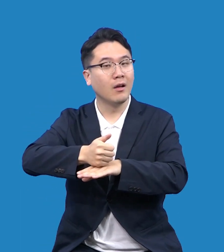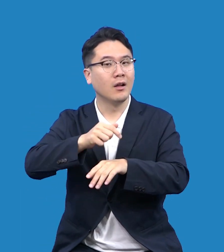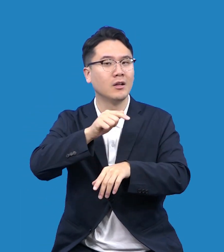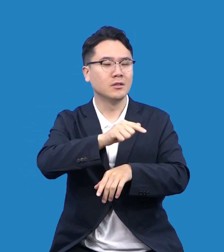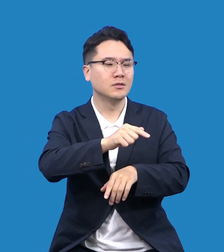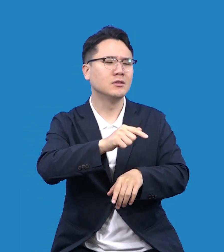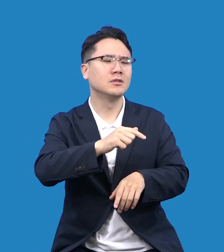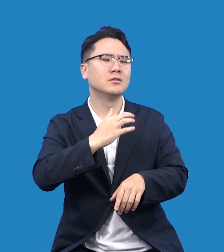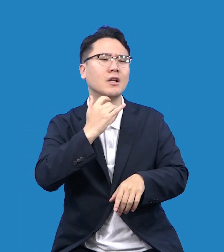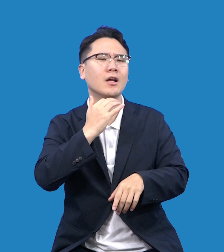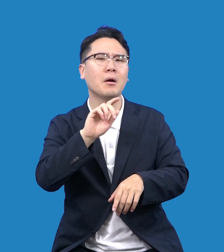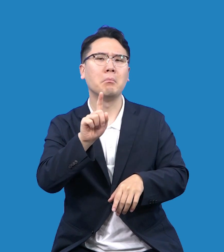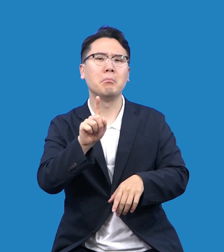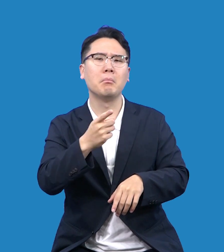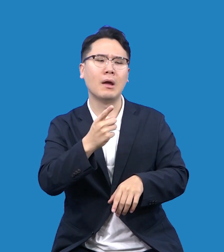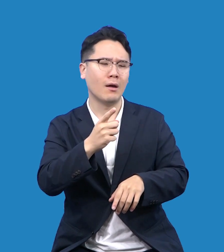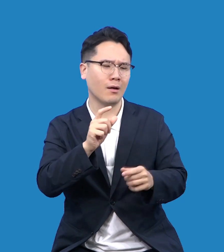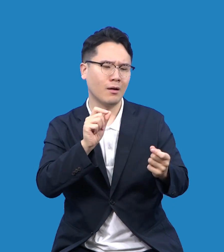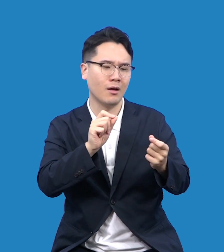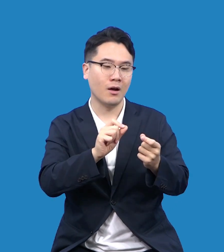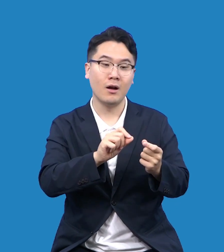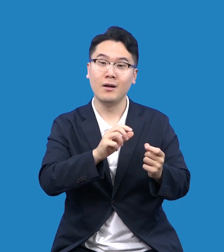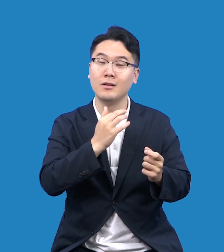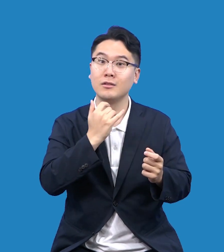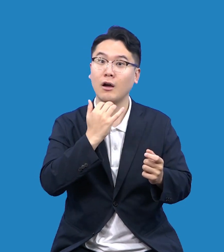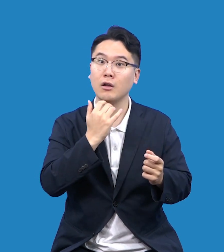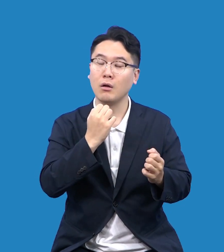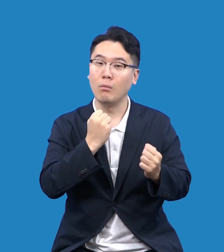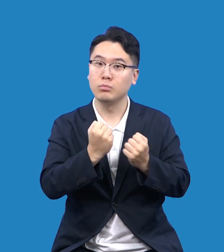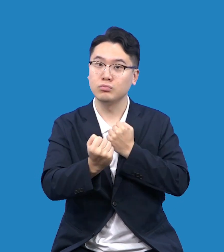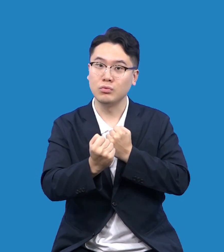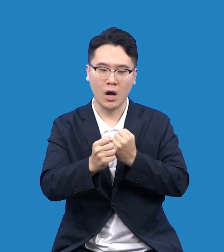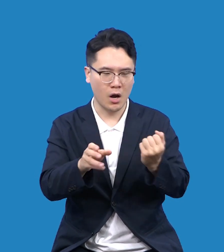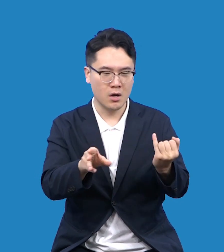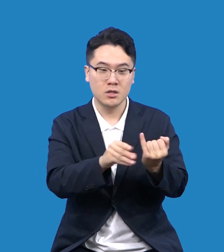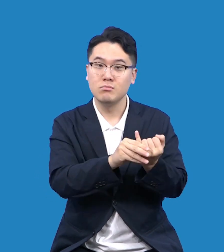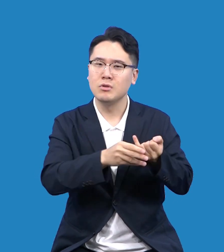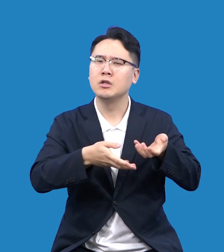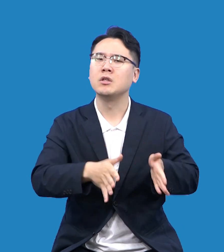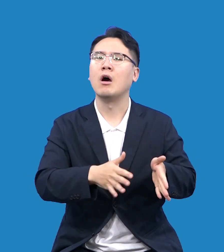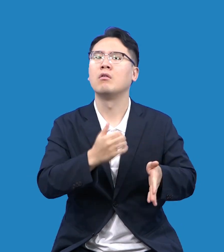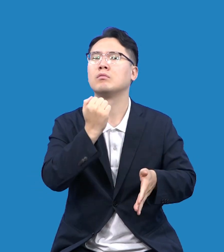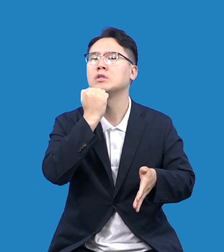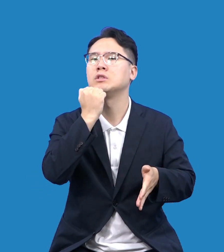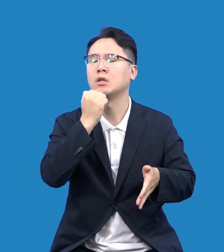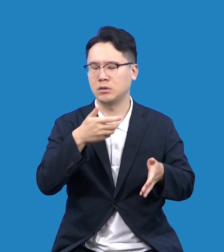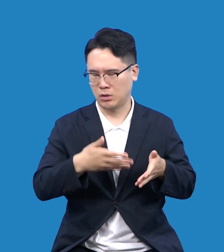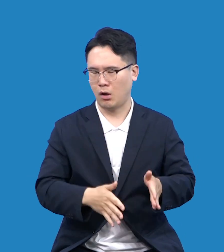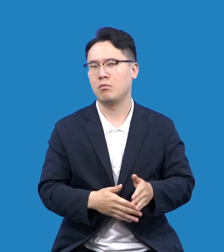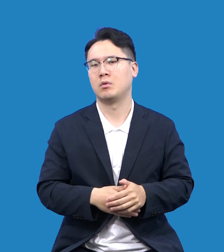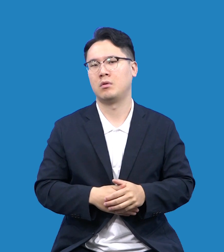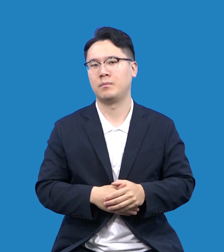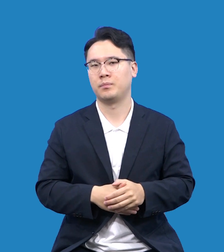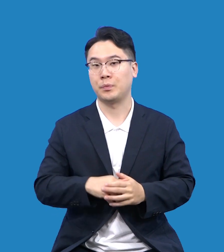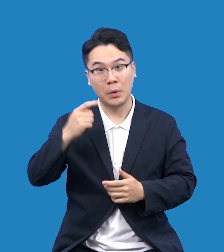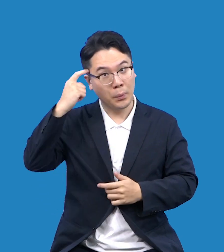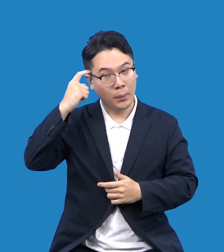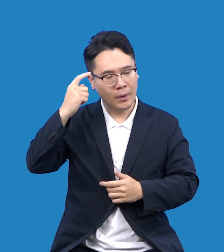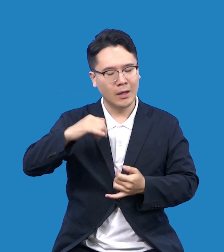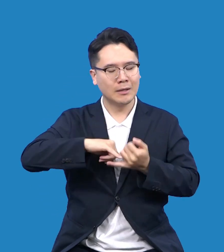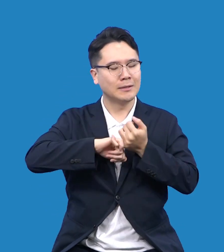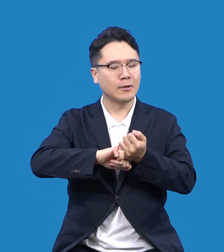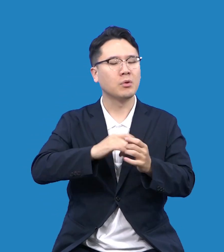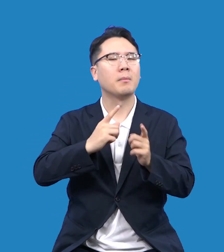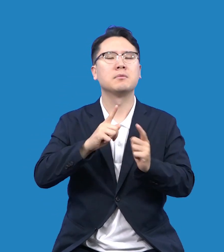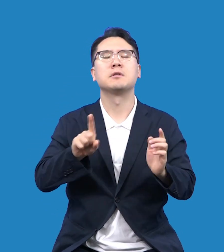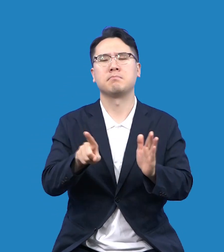생명을 잉태하고 이삭을 낳을 수가 있었던 것입니다. 약속의 말씀을 믿은 것이에요. 자,